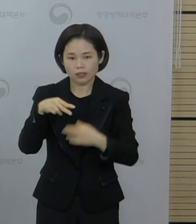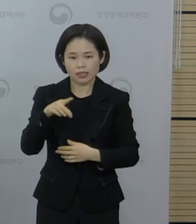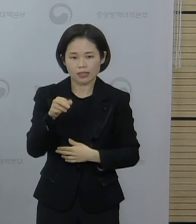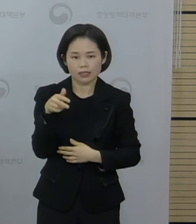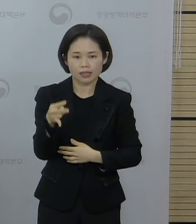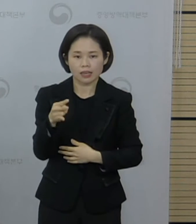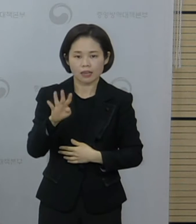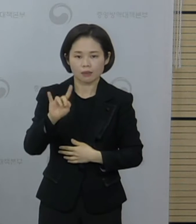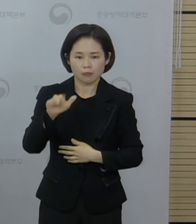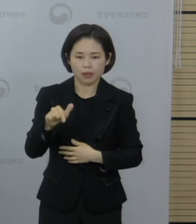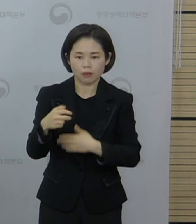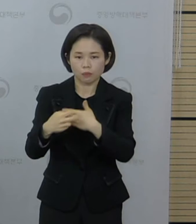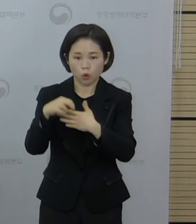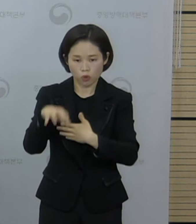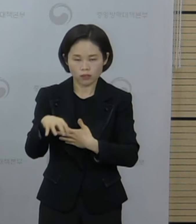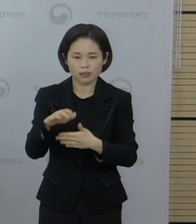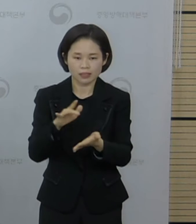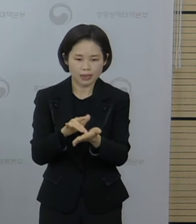대상입니다